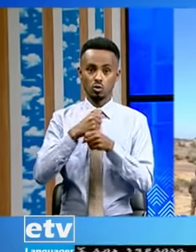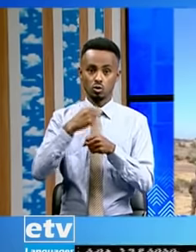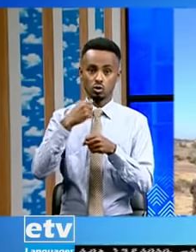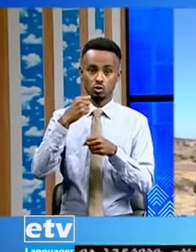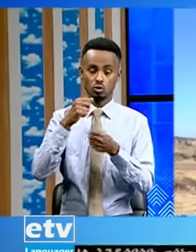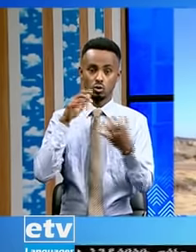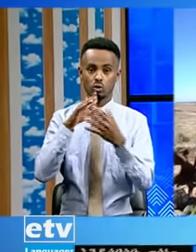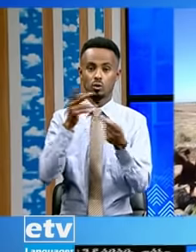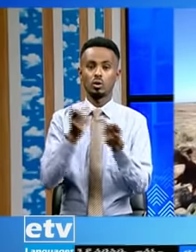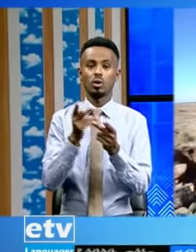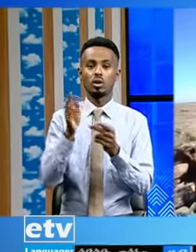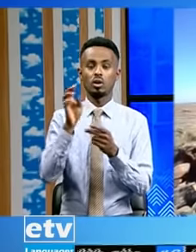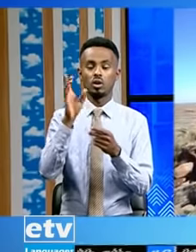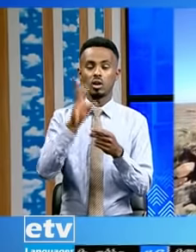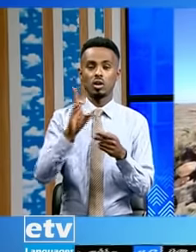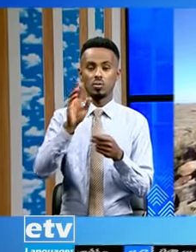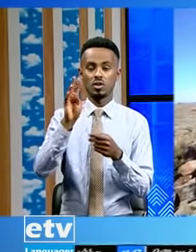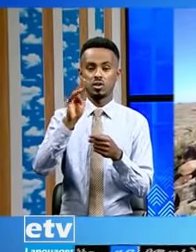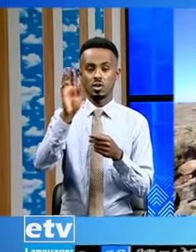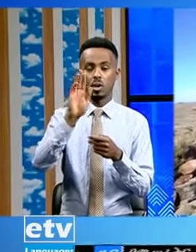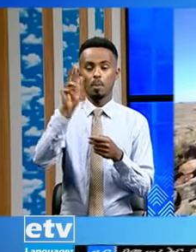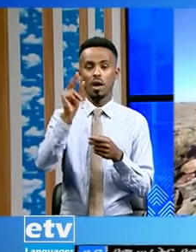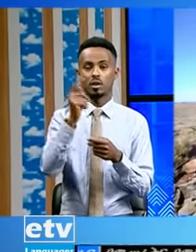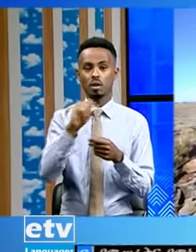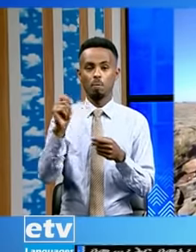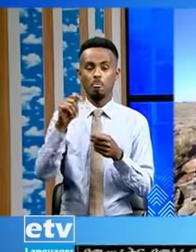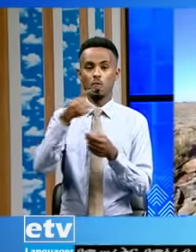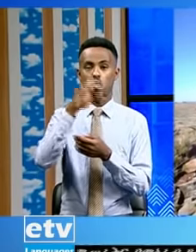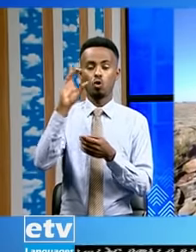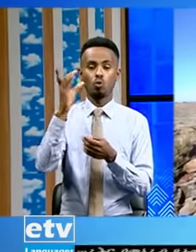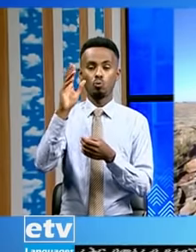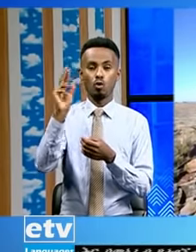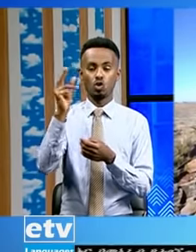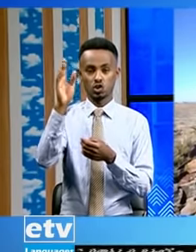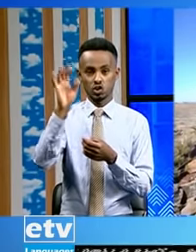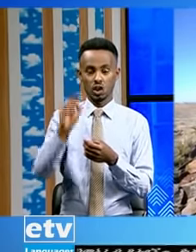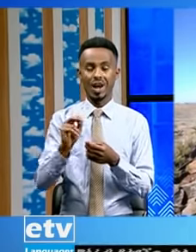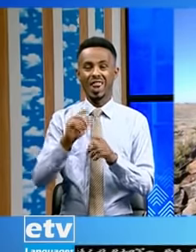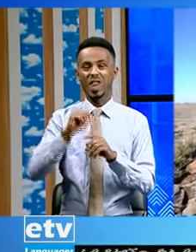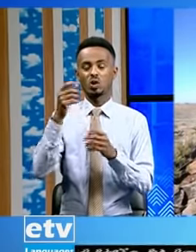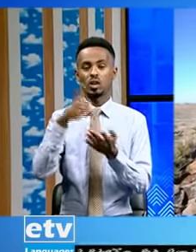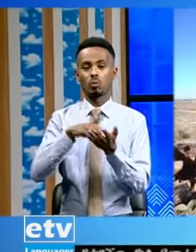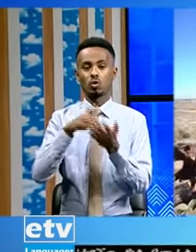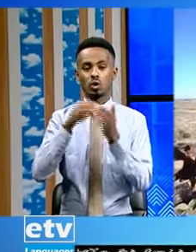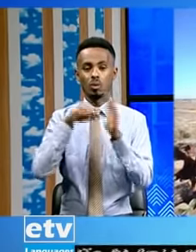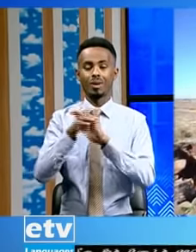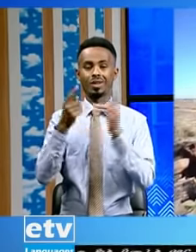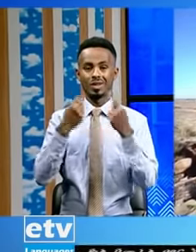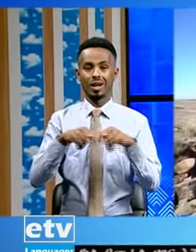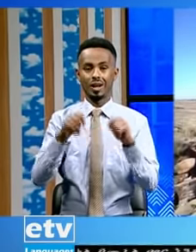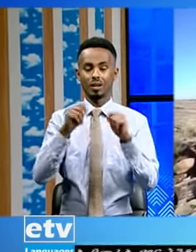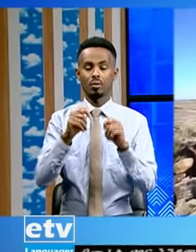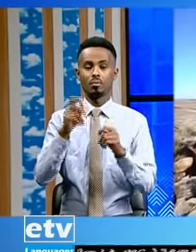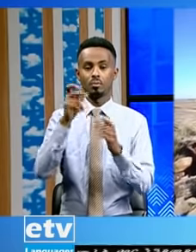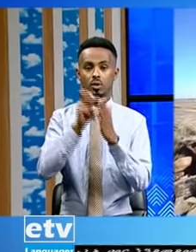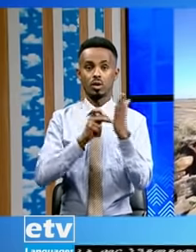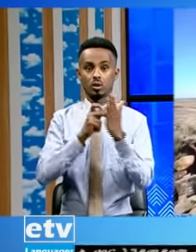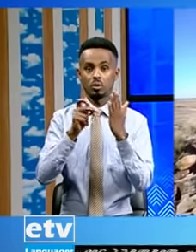ኦፕሬሽኖች ከሚሴን፣ ባቲን፣ ኮምቦልቻን እና ሌሎች ከተማዎች እንቆጣጠራለን። ወደ